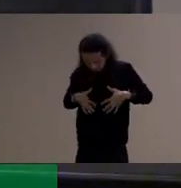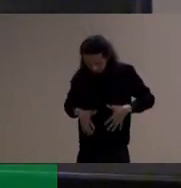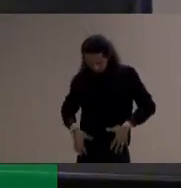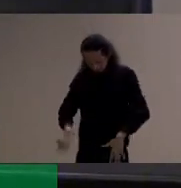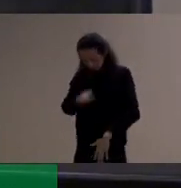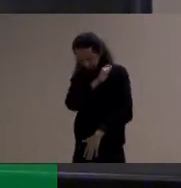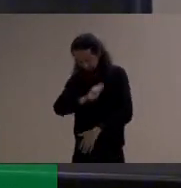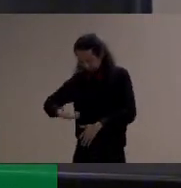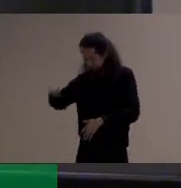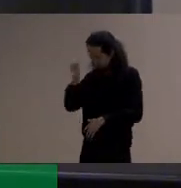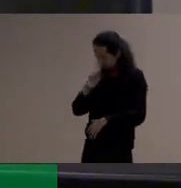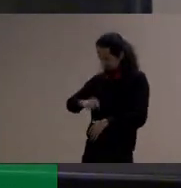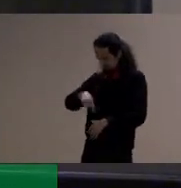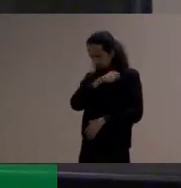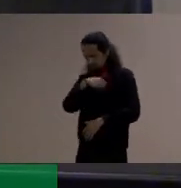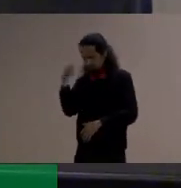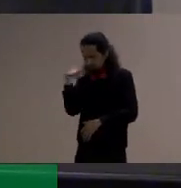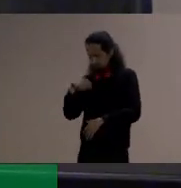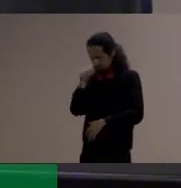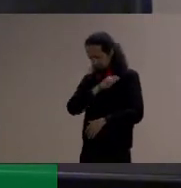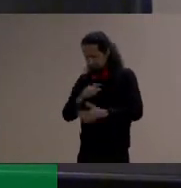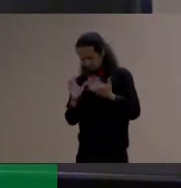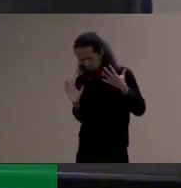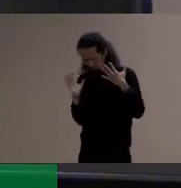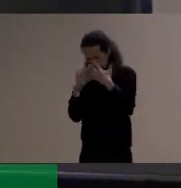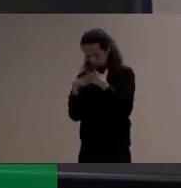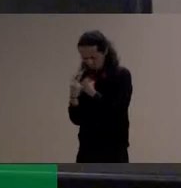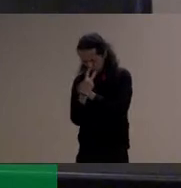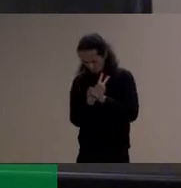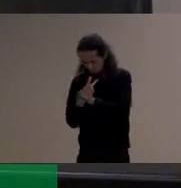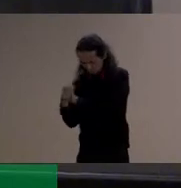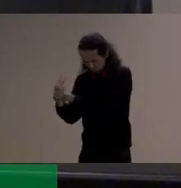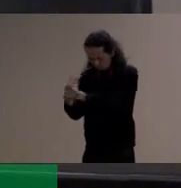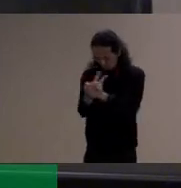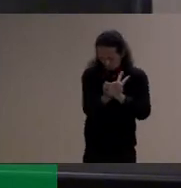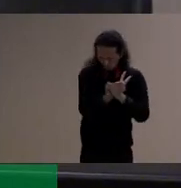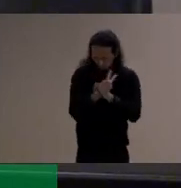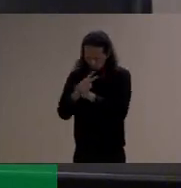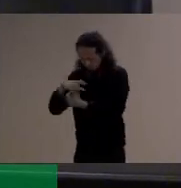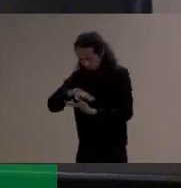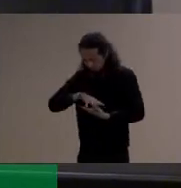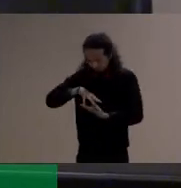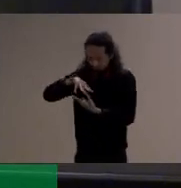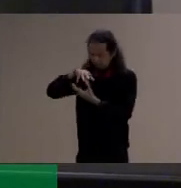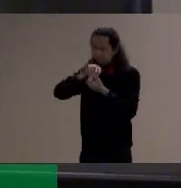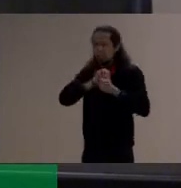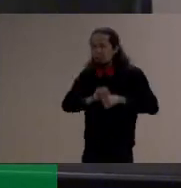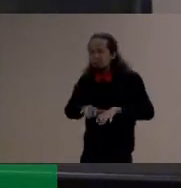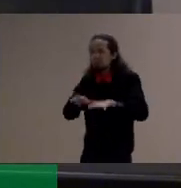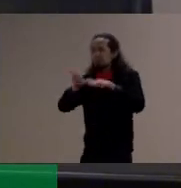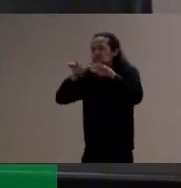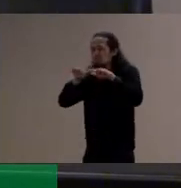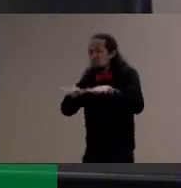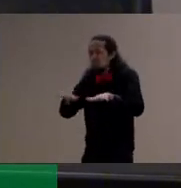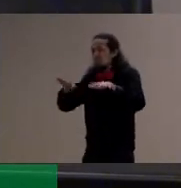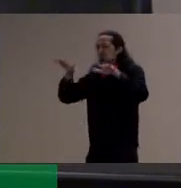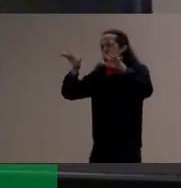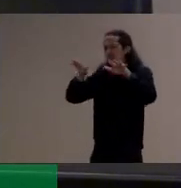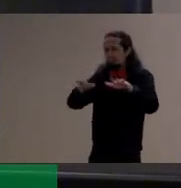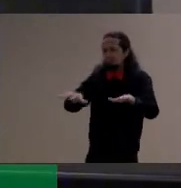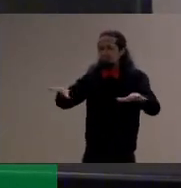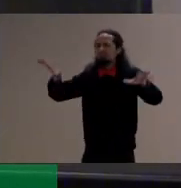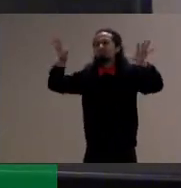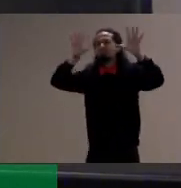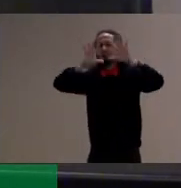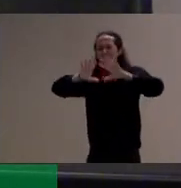benzer corpo fechado Valmar que coar Ventania Só para